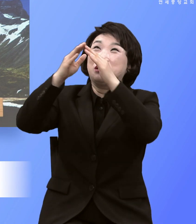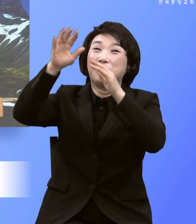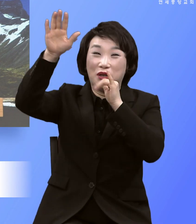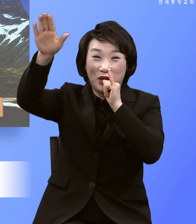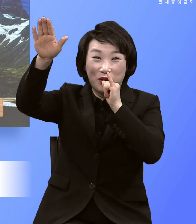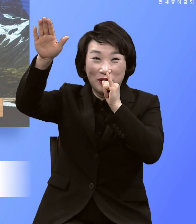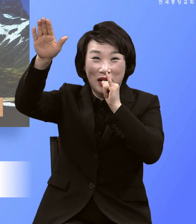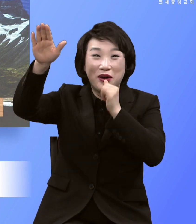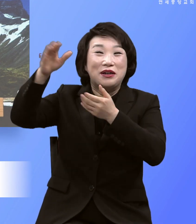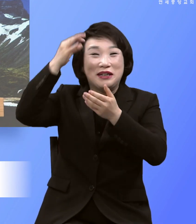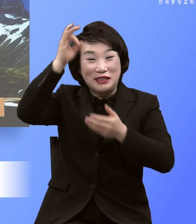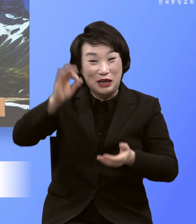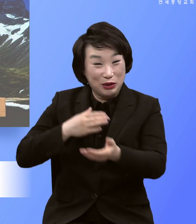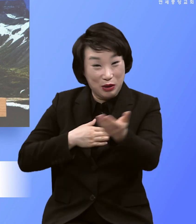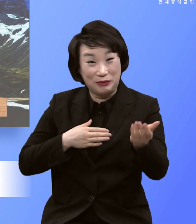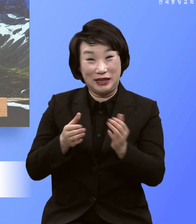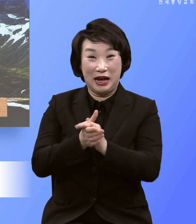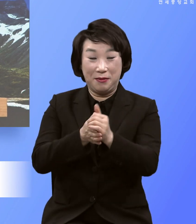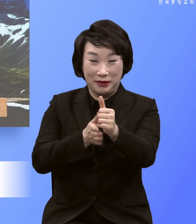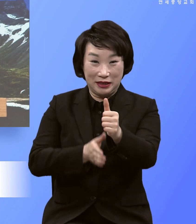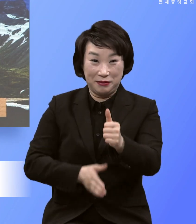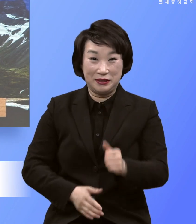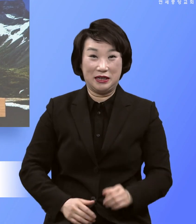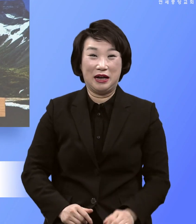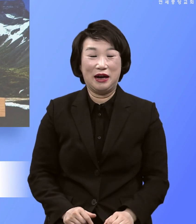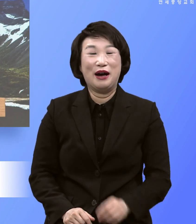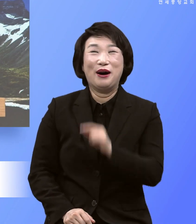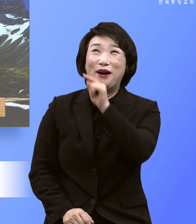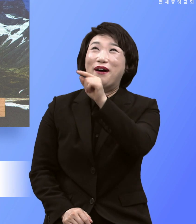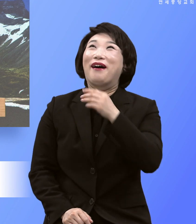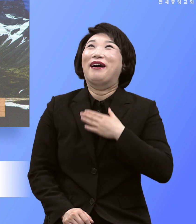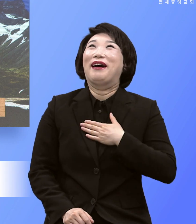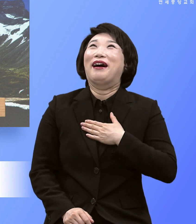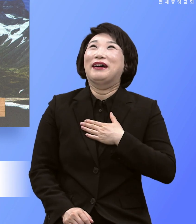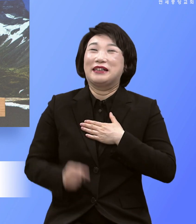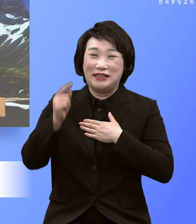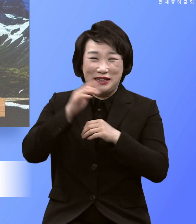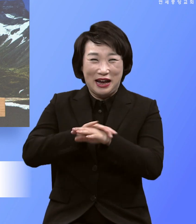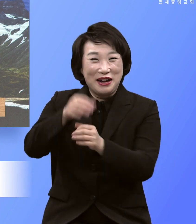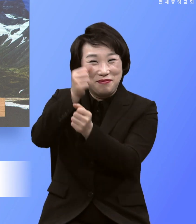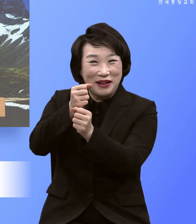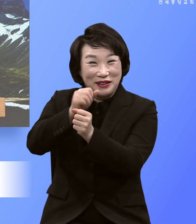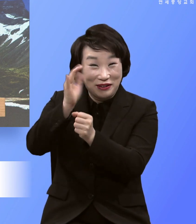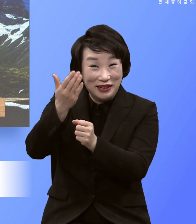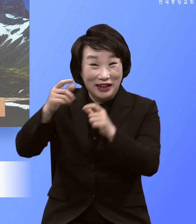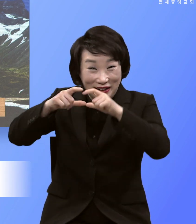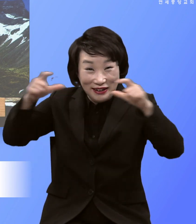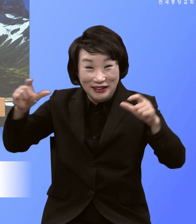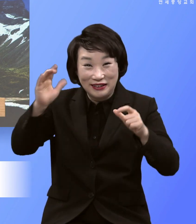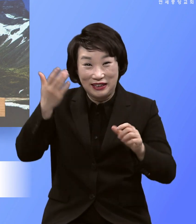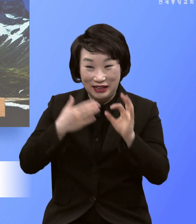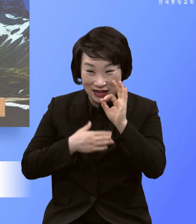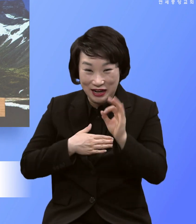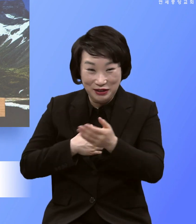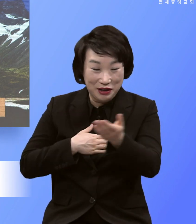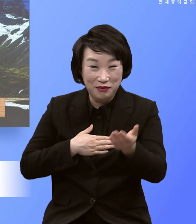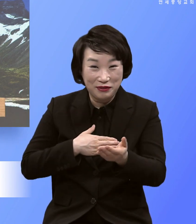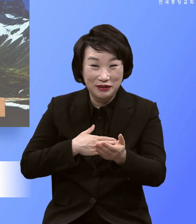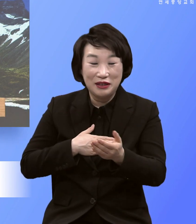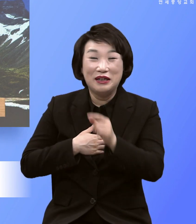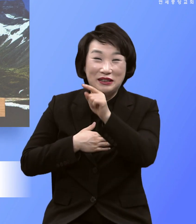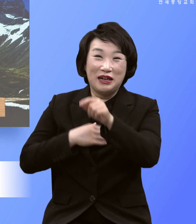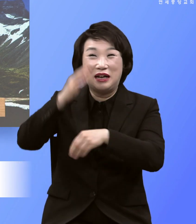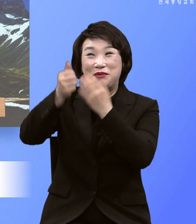있다고 인정하시면 아멘합니다. 얼마나 잘 갖고 와야 되겠어요? 얼마나